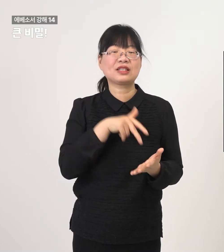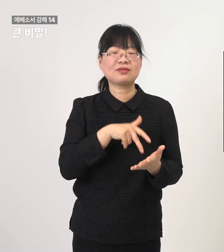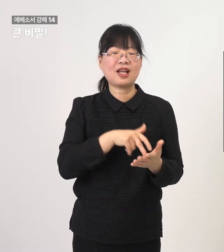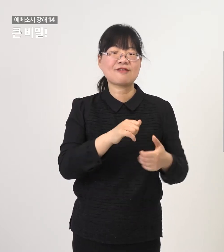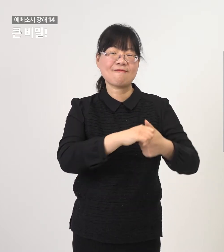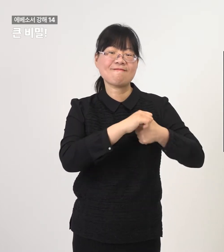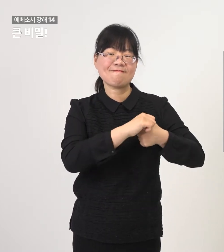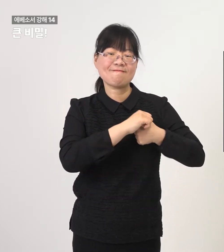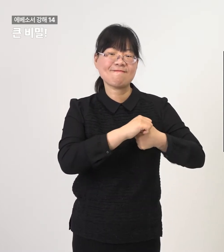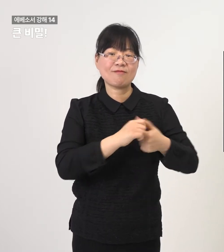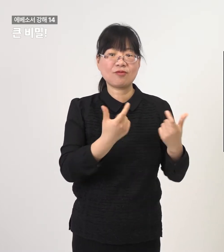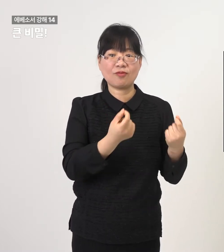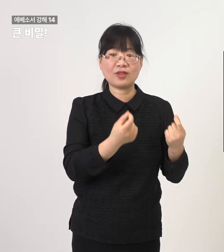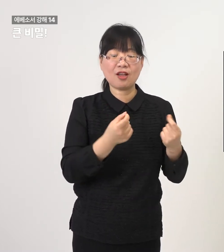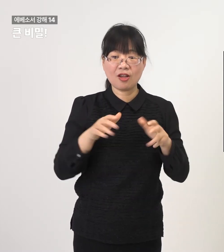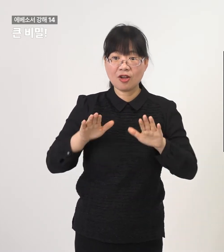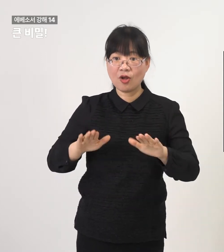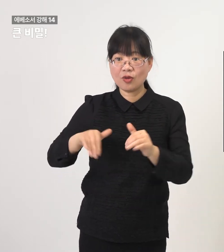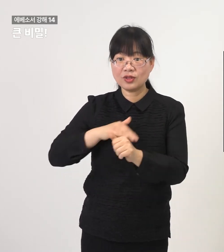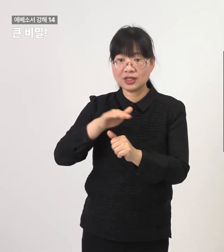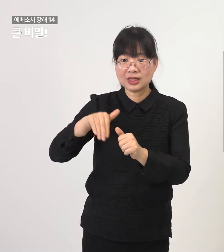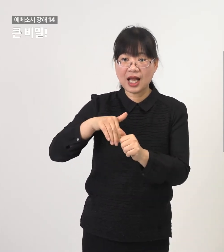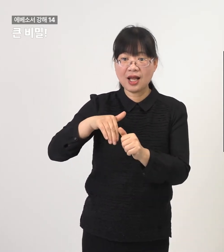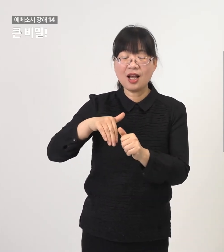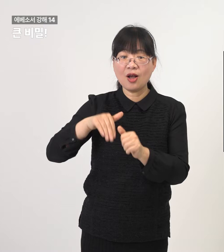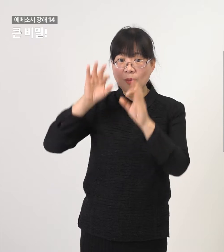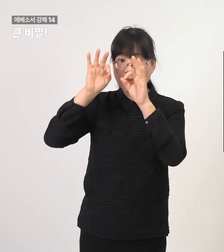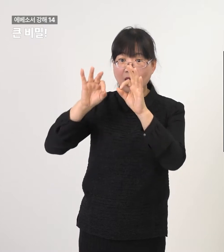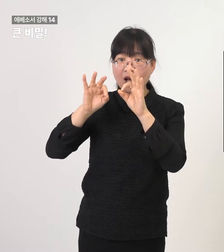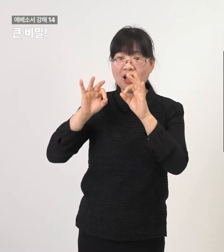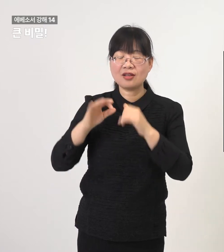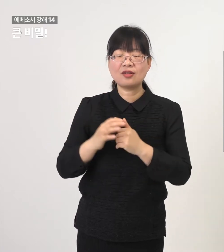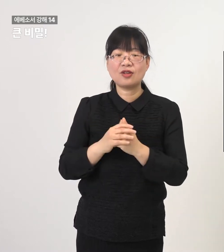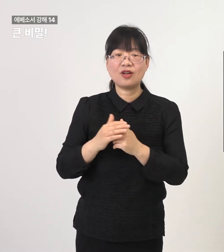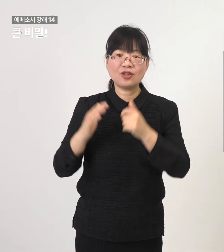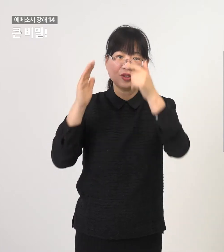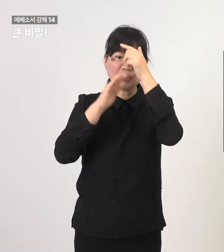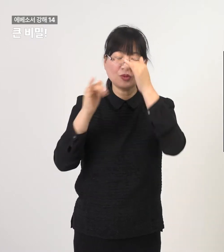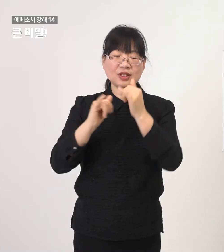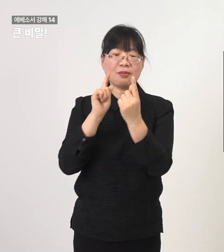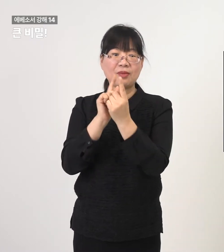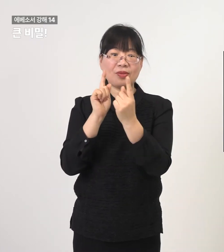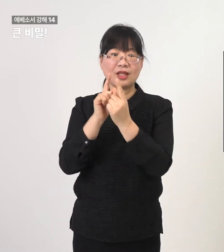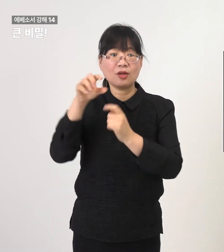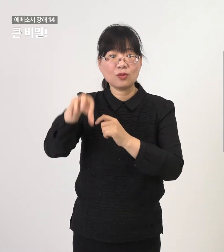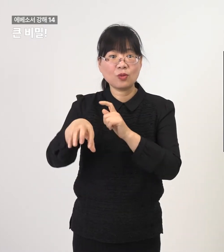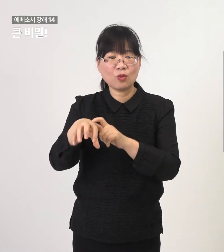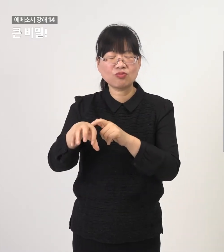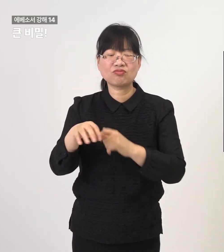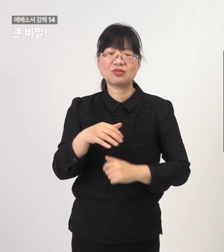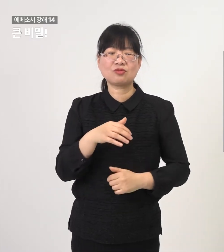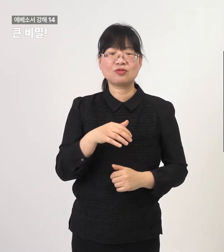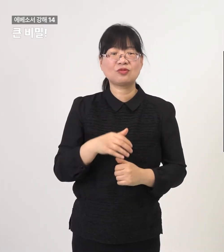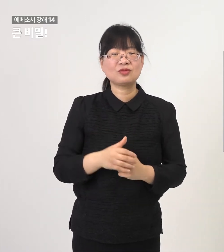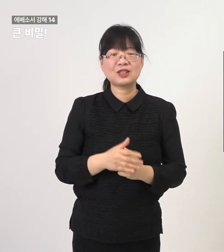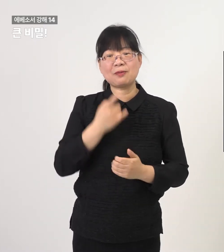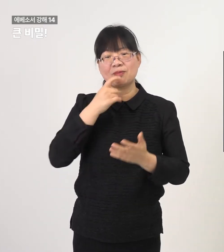그런데 현실적으로 우리 성도들이 맞이하는 현장은 그렇게 녹록지